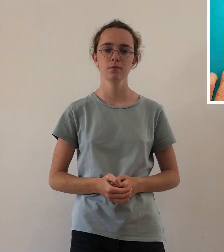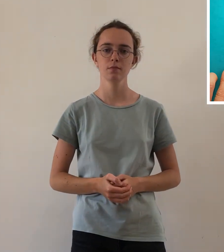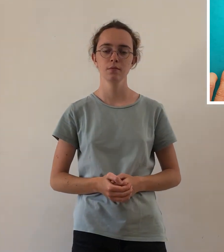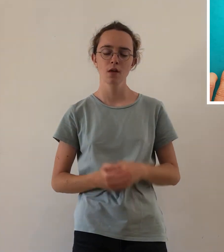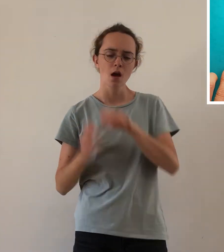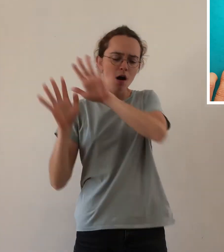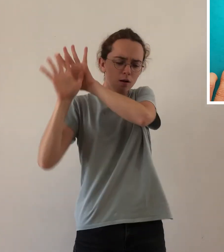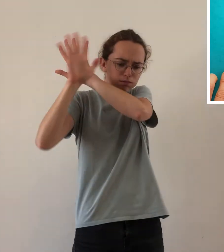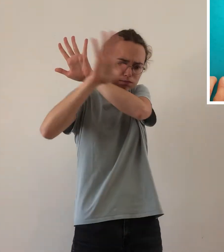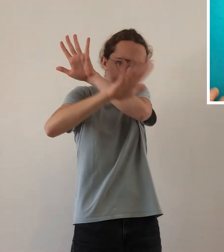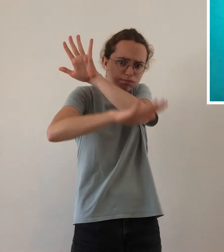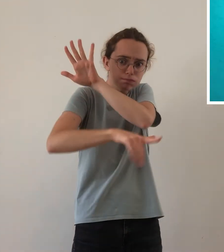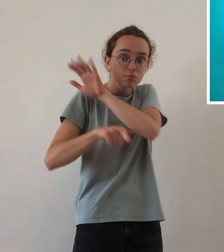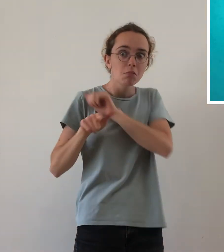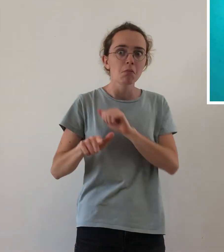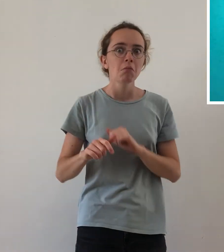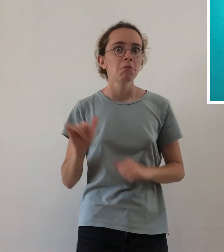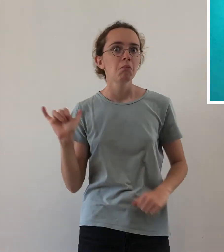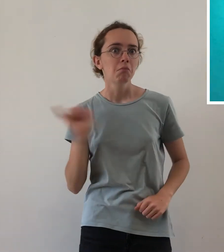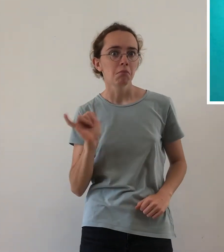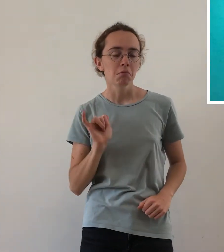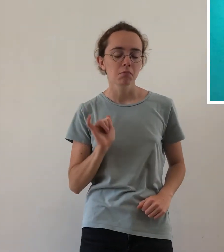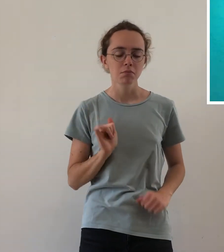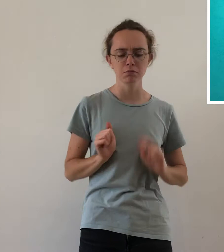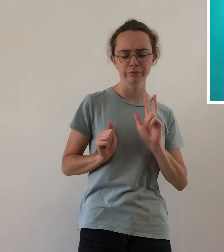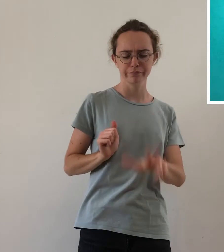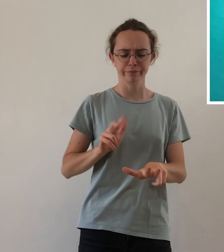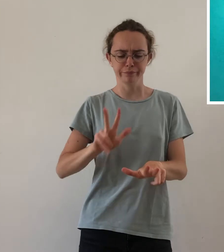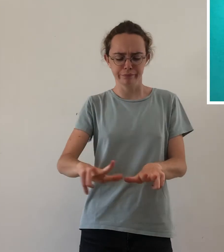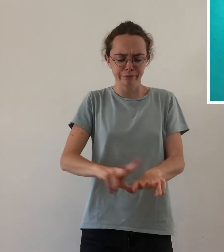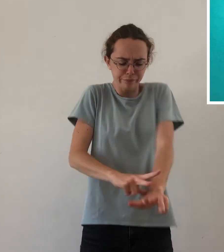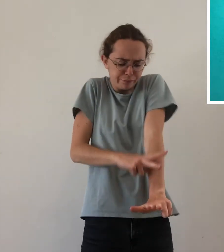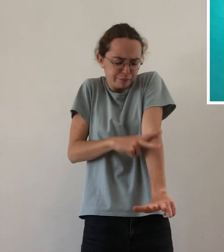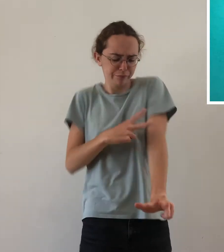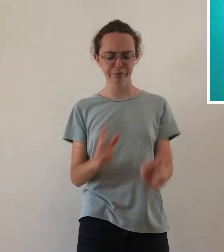Un gigantesque héron s'approche.